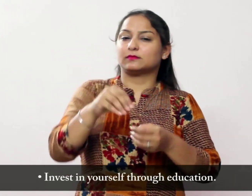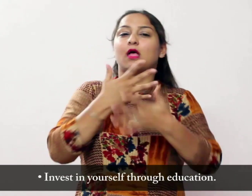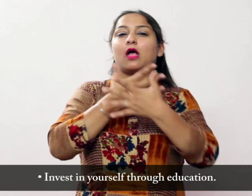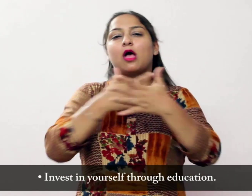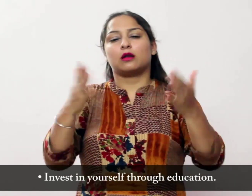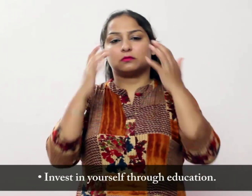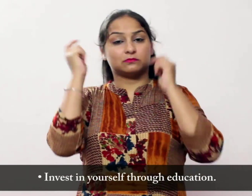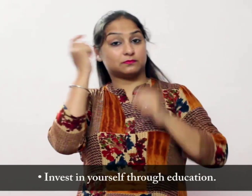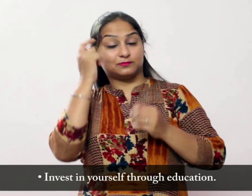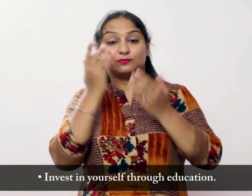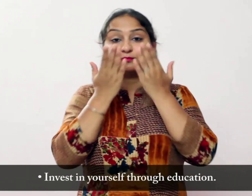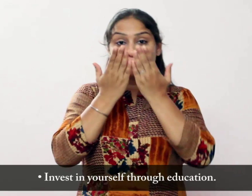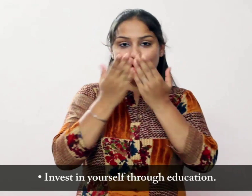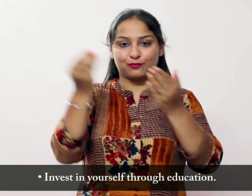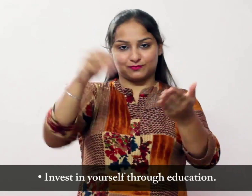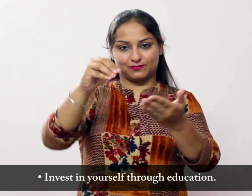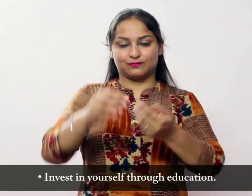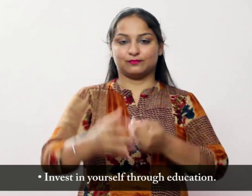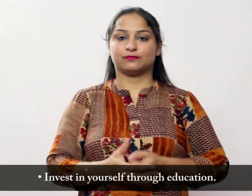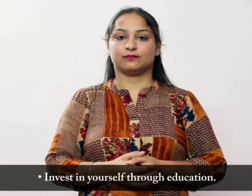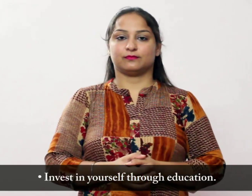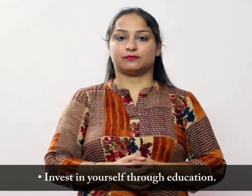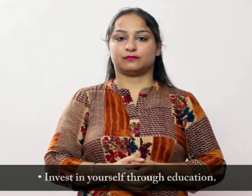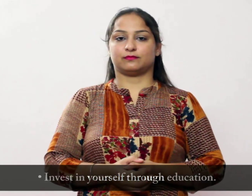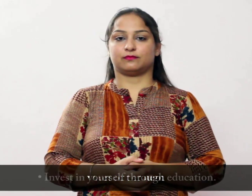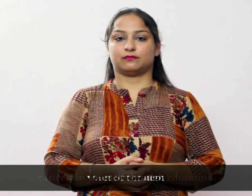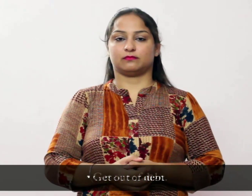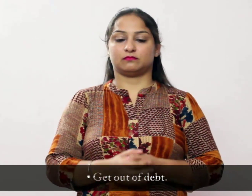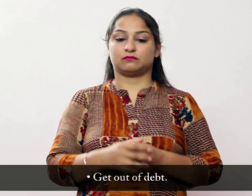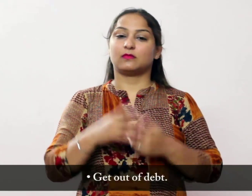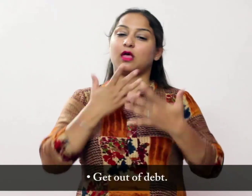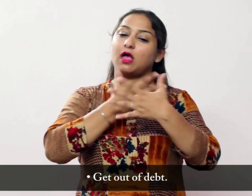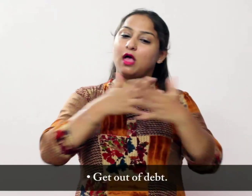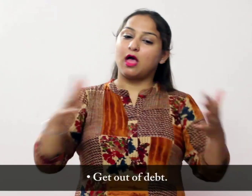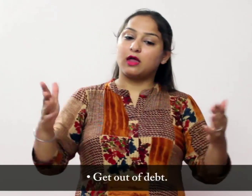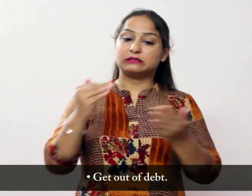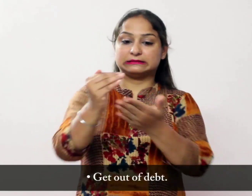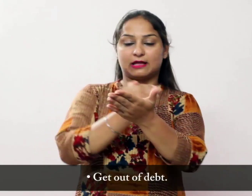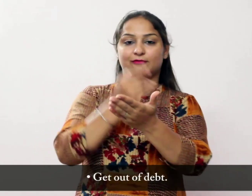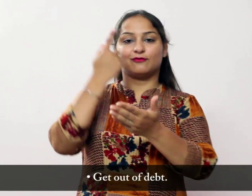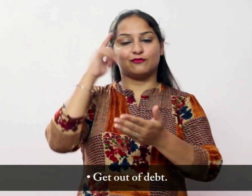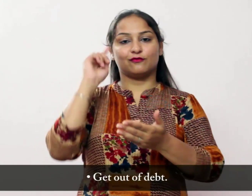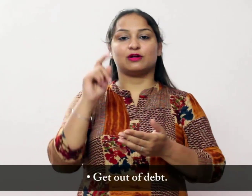शिक्षा के माध्यम से अपने आप में निवेश करें। कर्ज मुक्त हो जाओ।